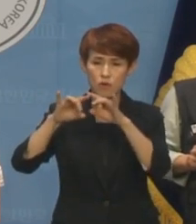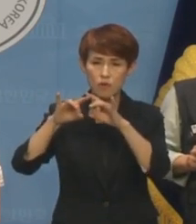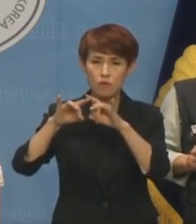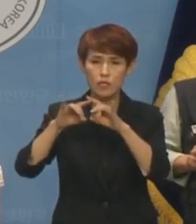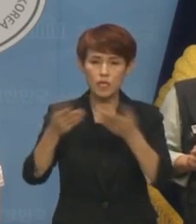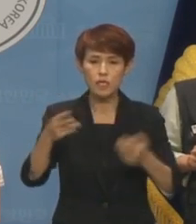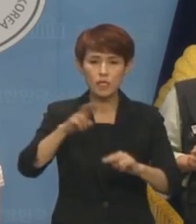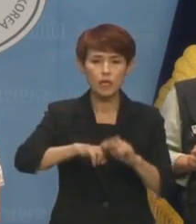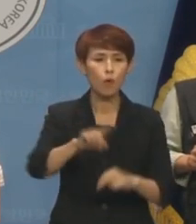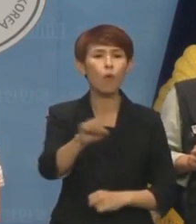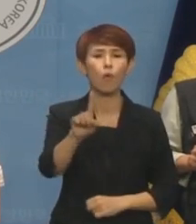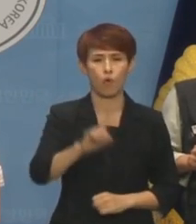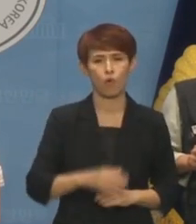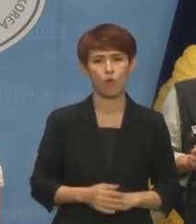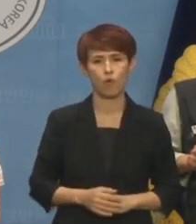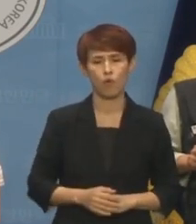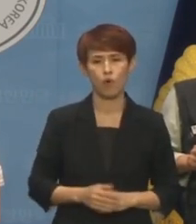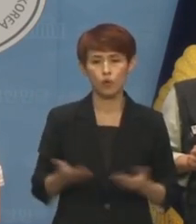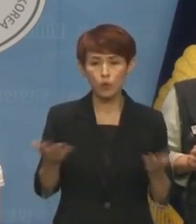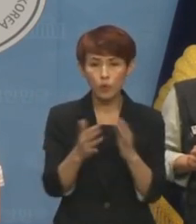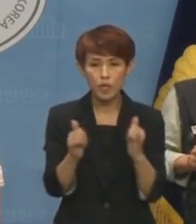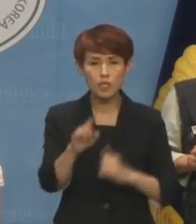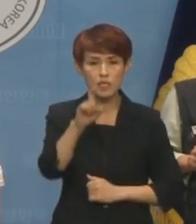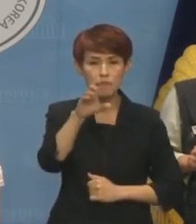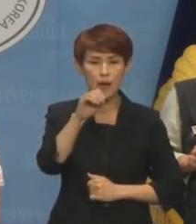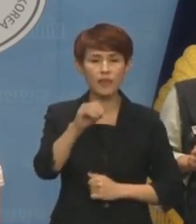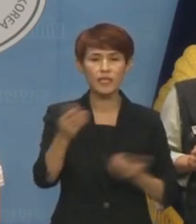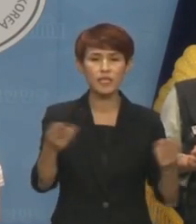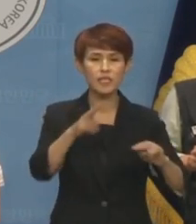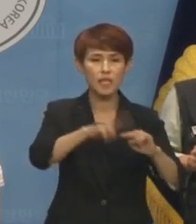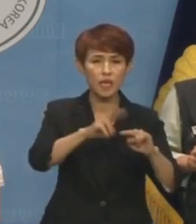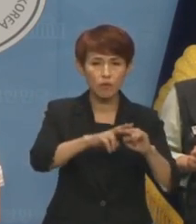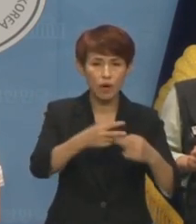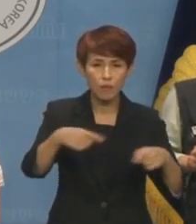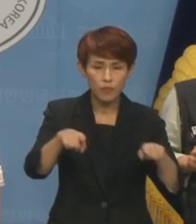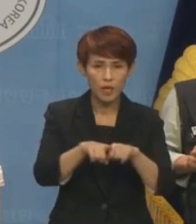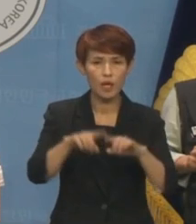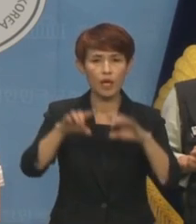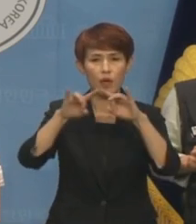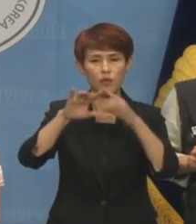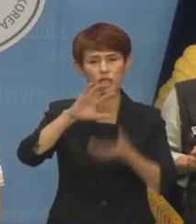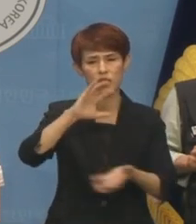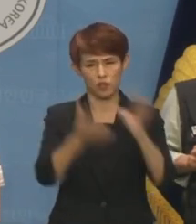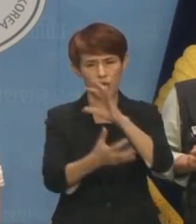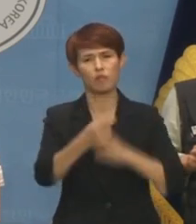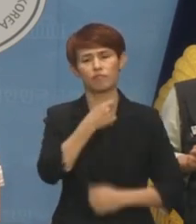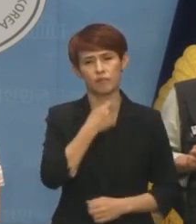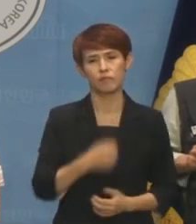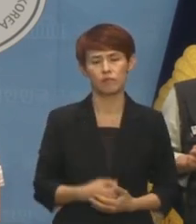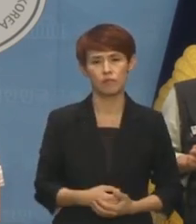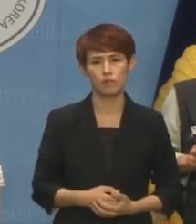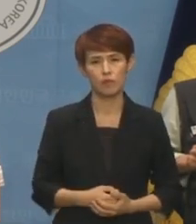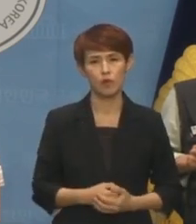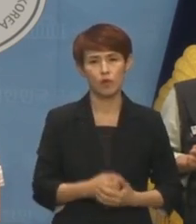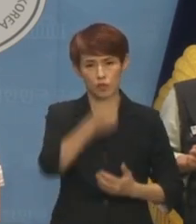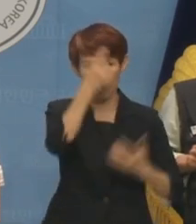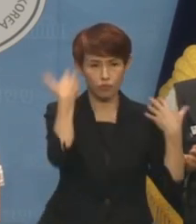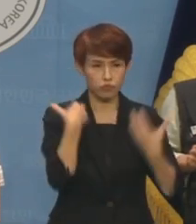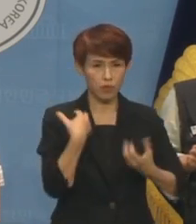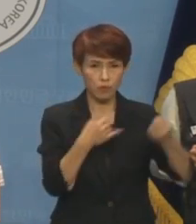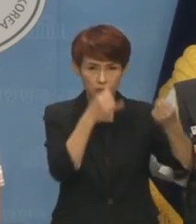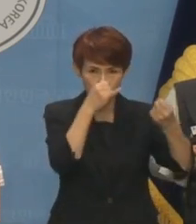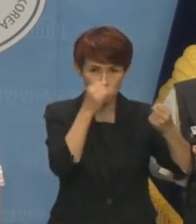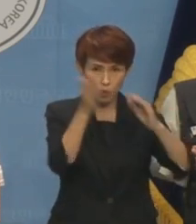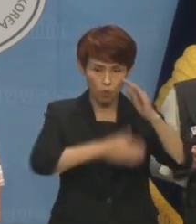있습니까? 노동자는 그 10만 개의 일자리와 함께 에너지 전환을 요구하고 있습니다. 국가가 소유하는